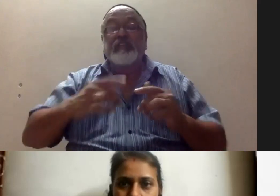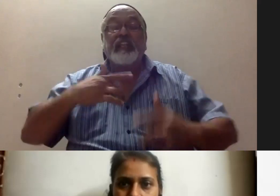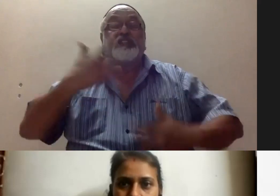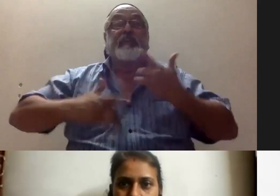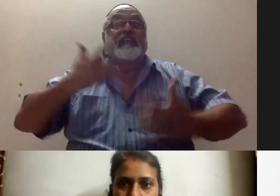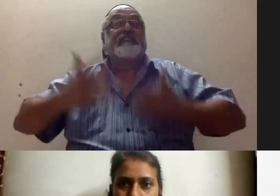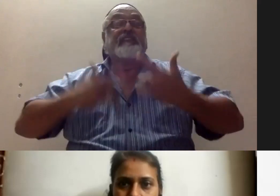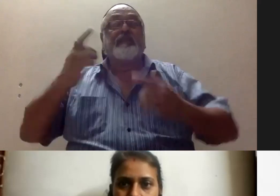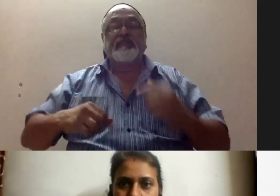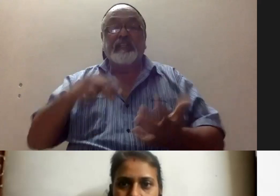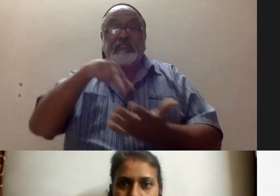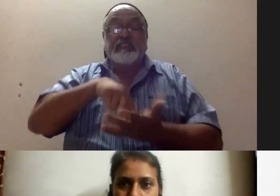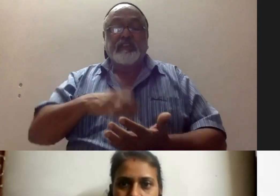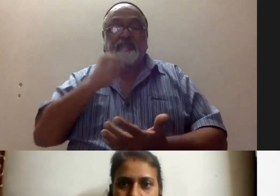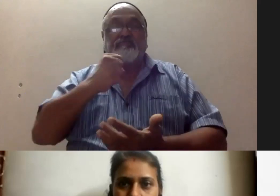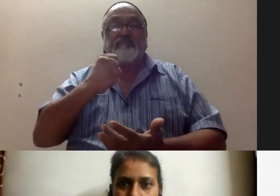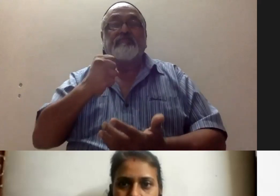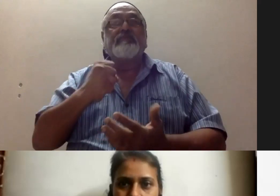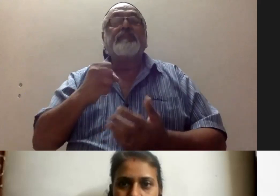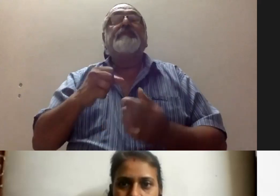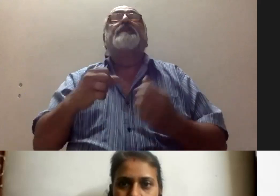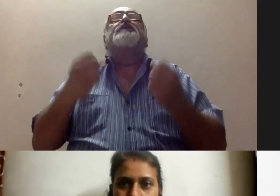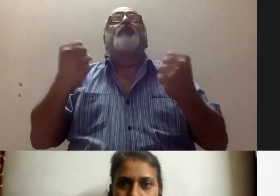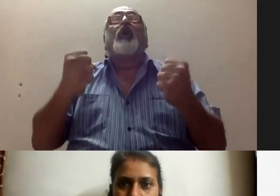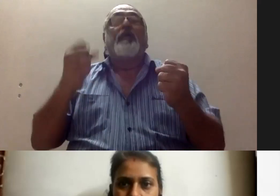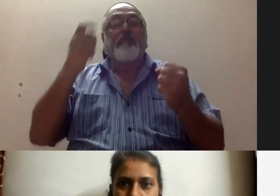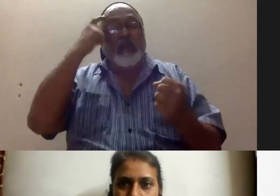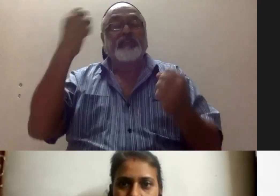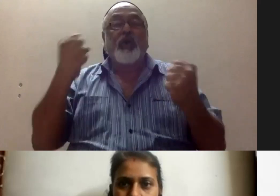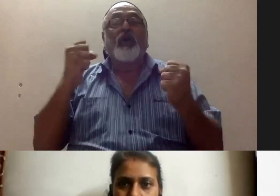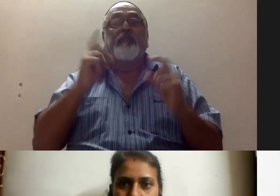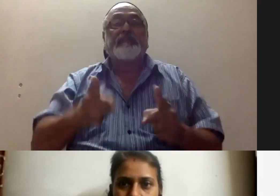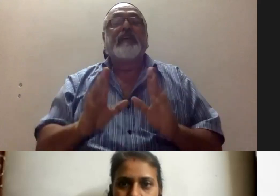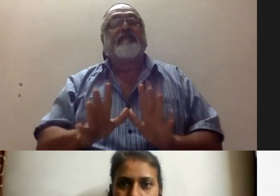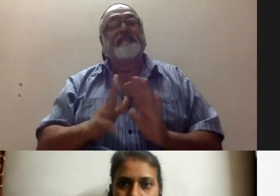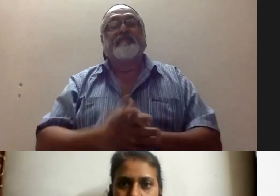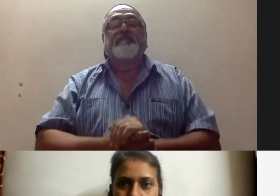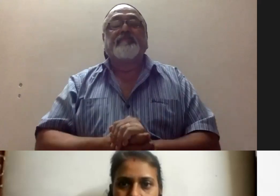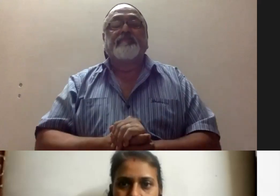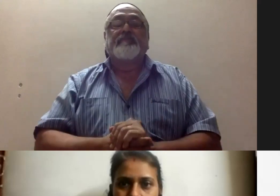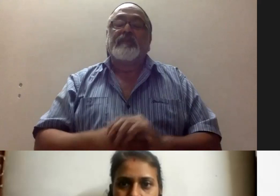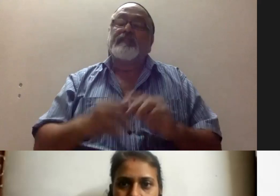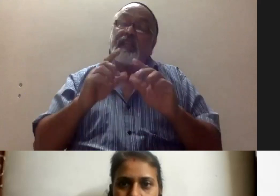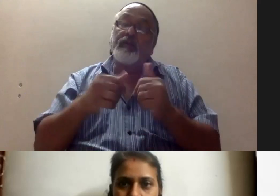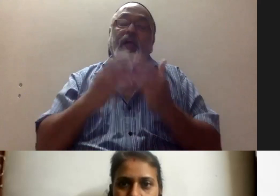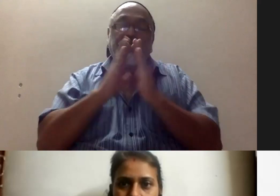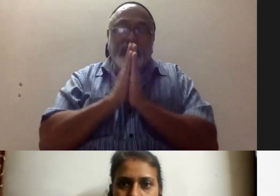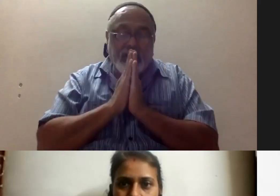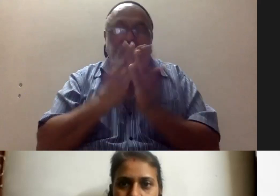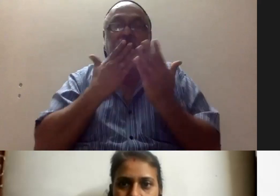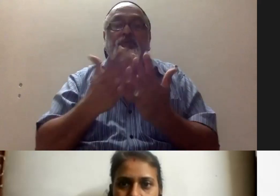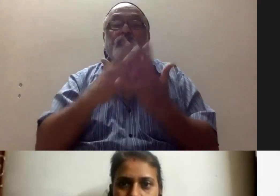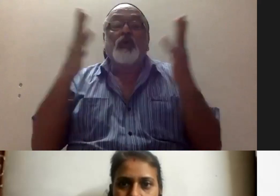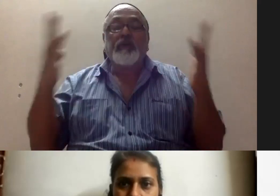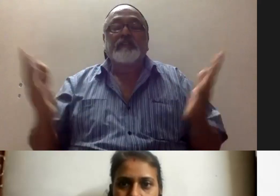की कैपेसिटी क्षमता होनी चाहिए। मैम आपकी बात बिल्कुल सत्य है, बहुत बहुत आभार मैम आपका। थैंक